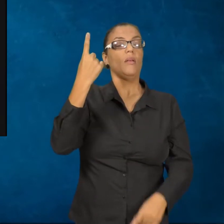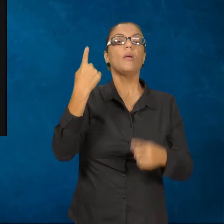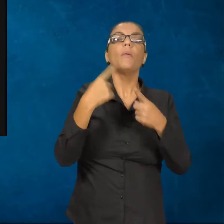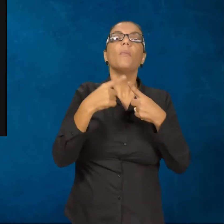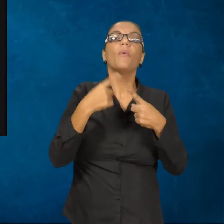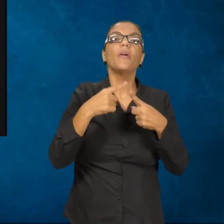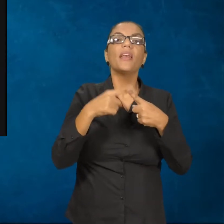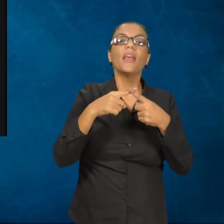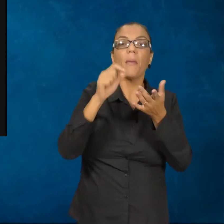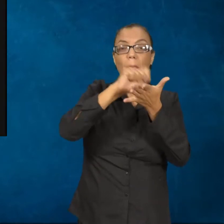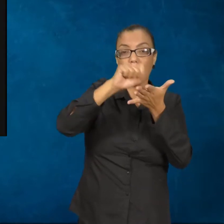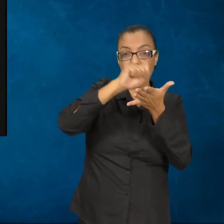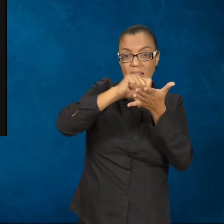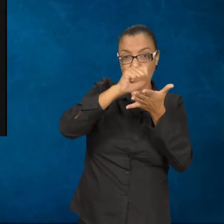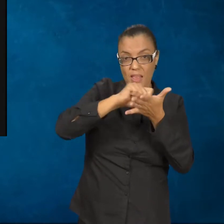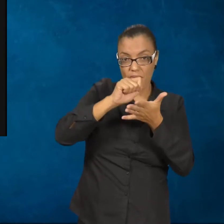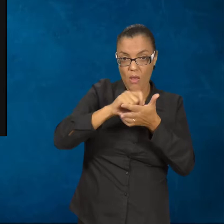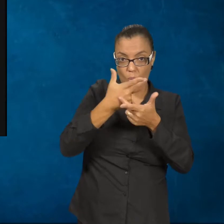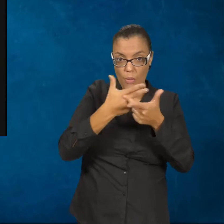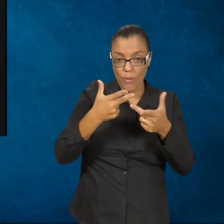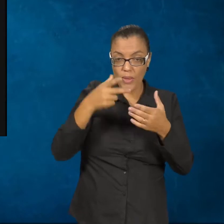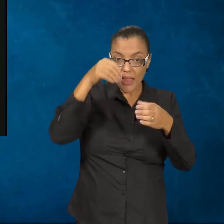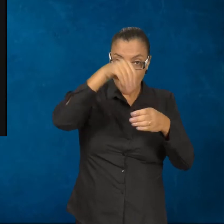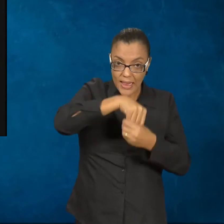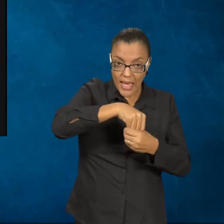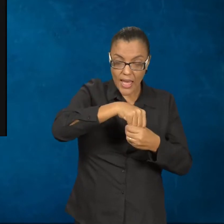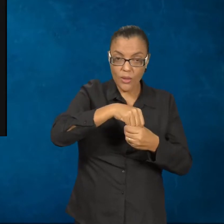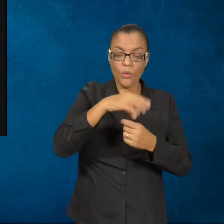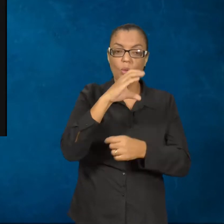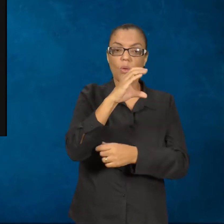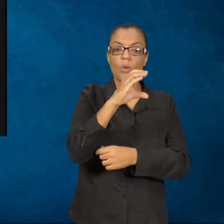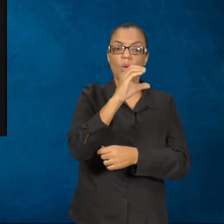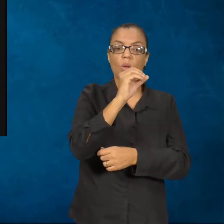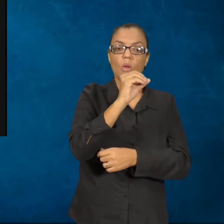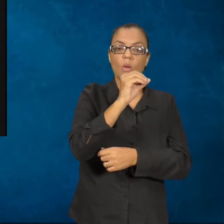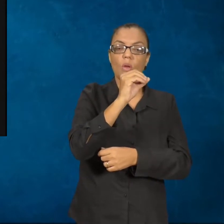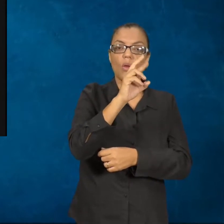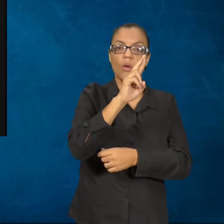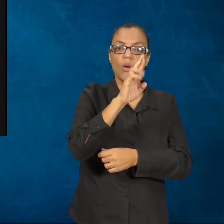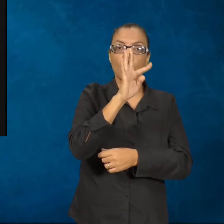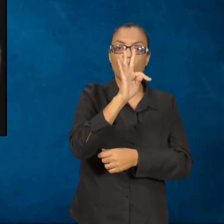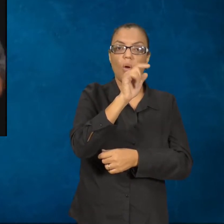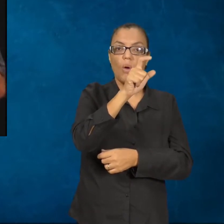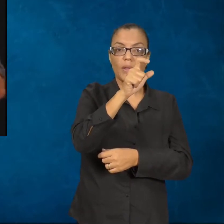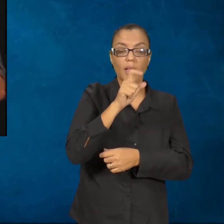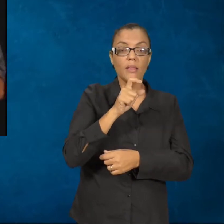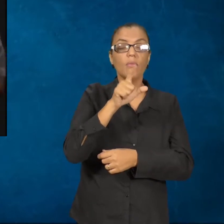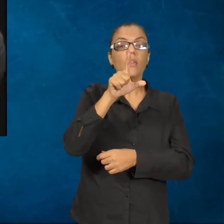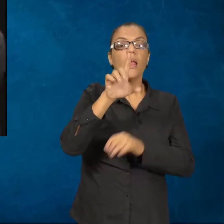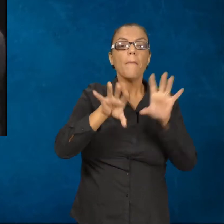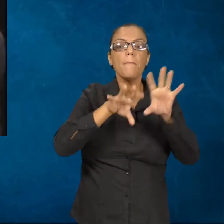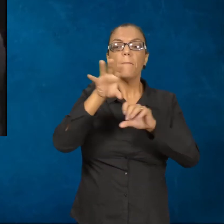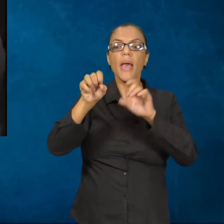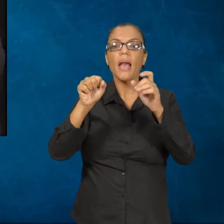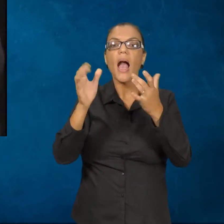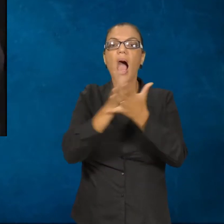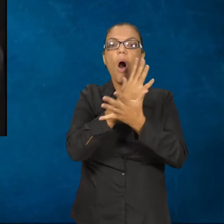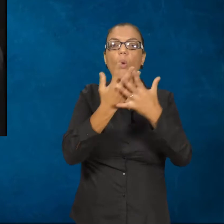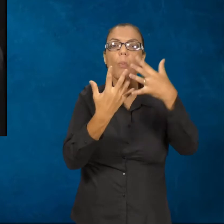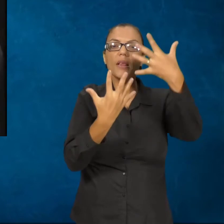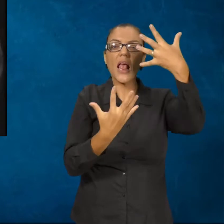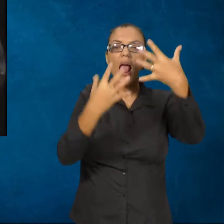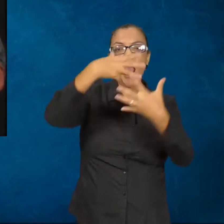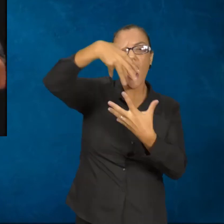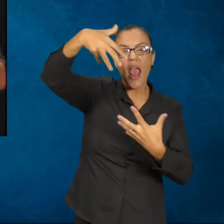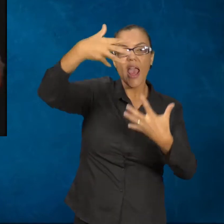tem que pegar algumas redes neurais, você tem que desconectar algumas coisas e